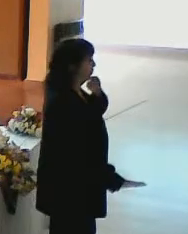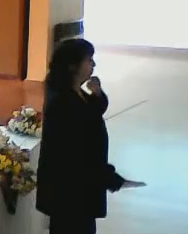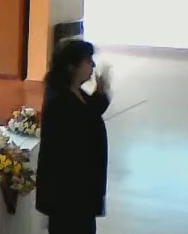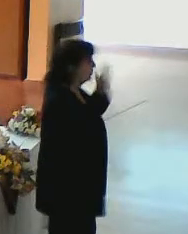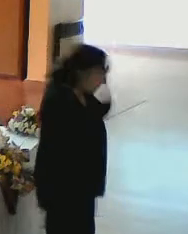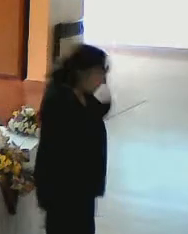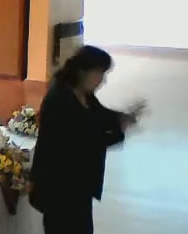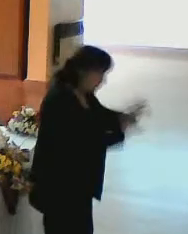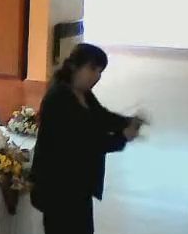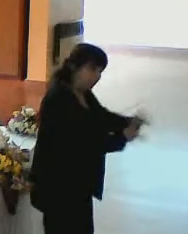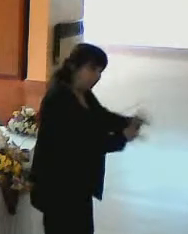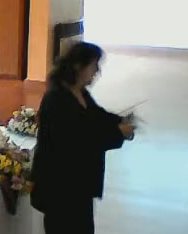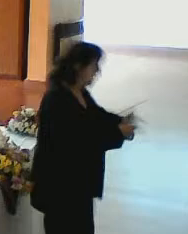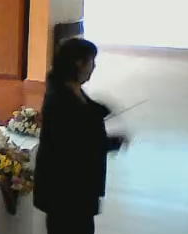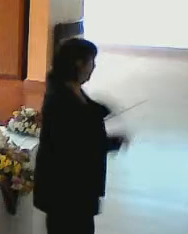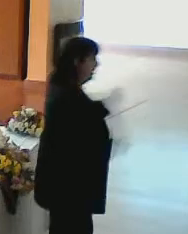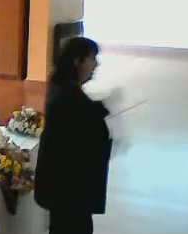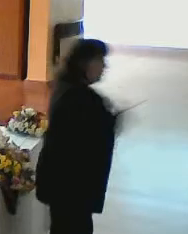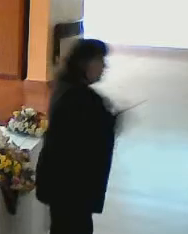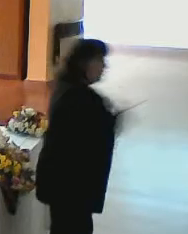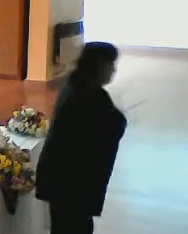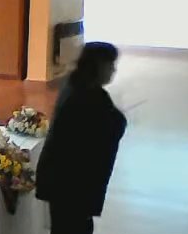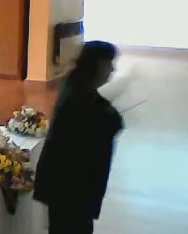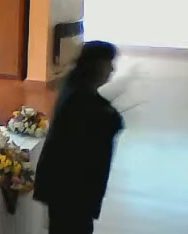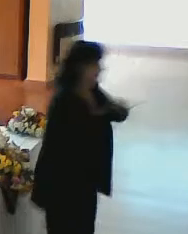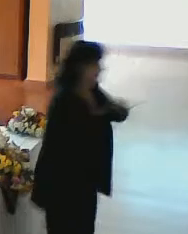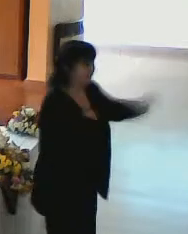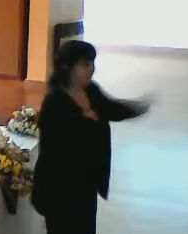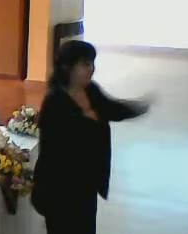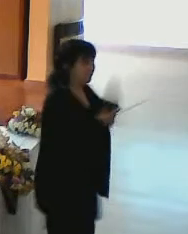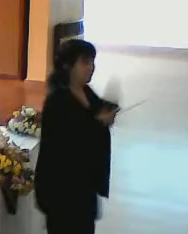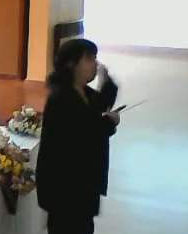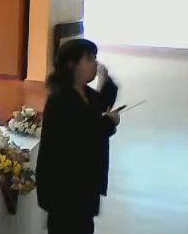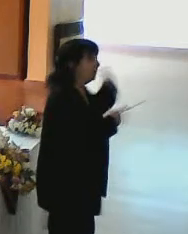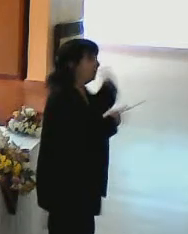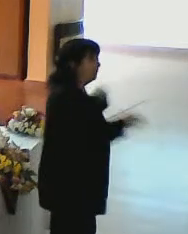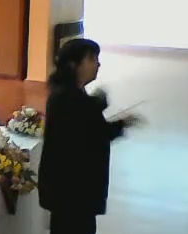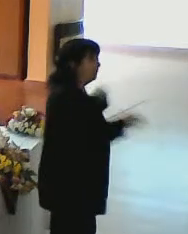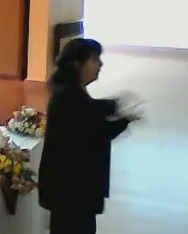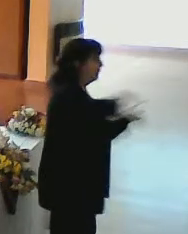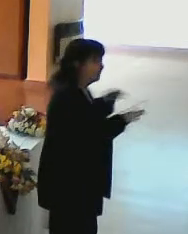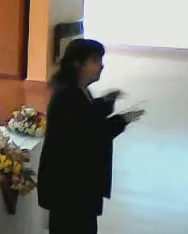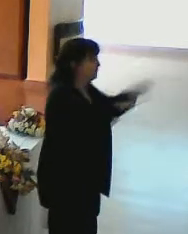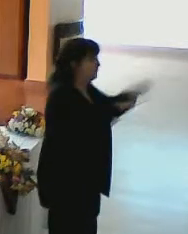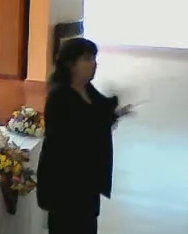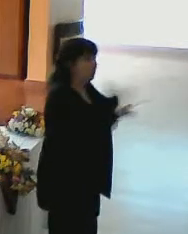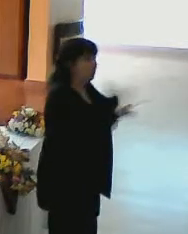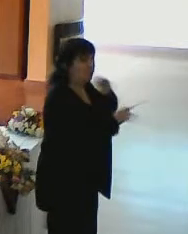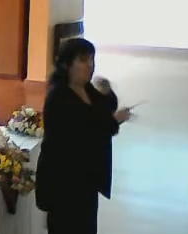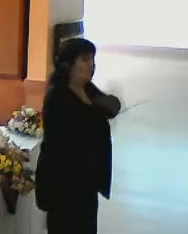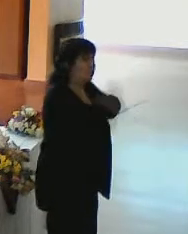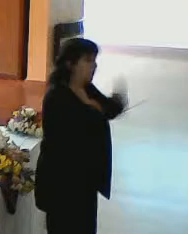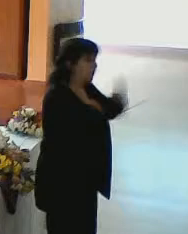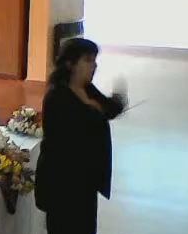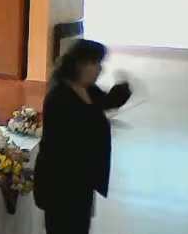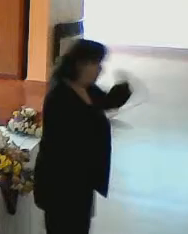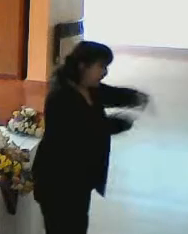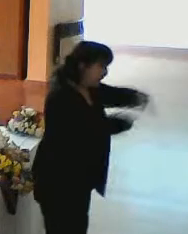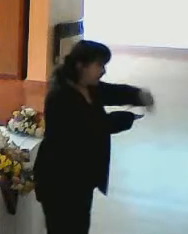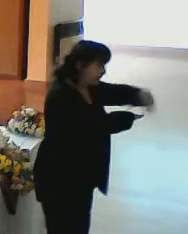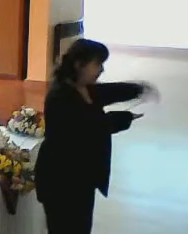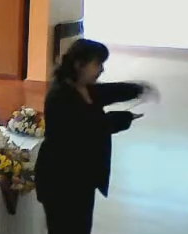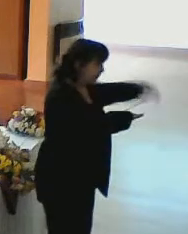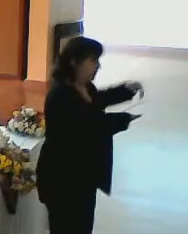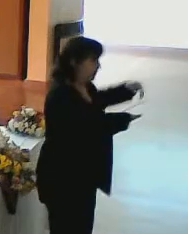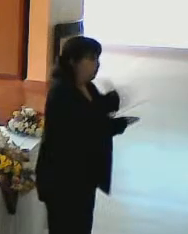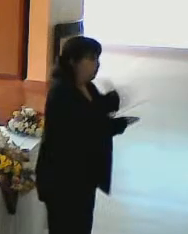inatención, hiperactividad e impulsividad. Es un trastorno neuroconductual. ¿Qué es lo que vamos a ver nosotros? La